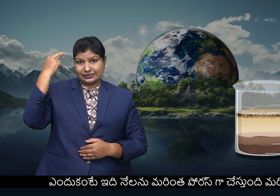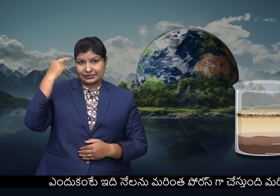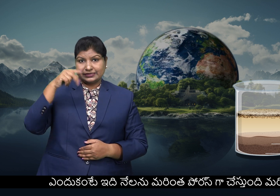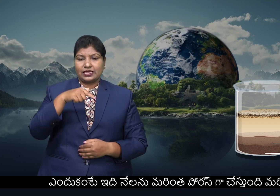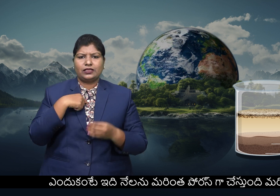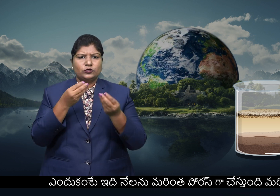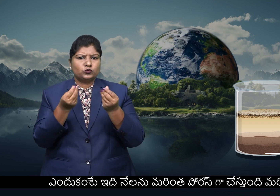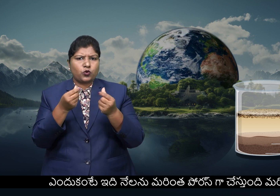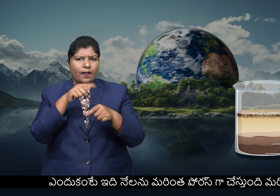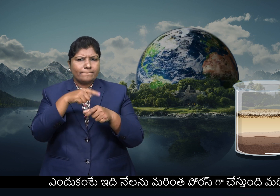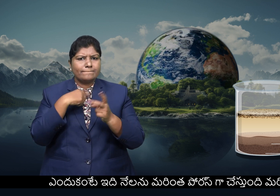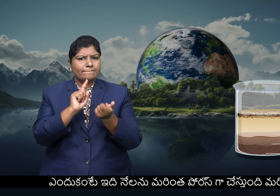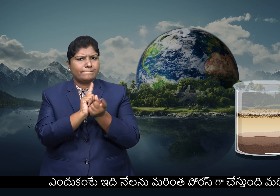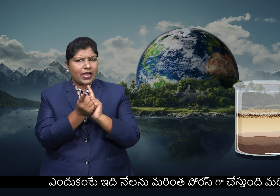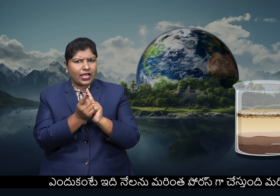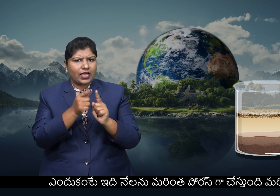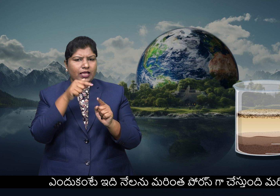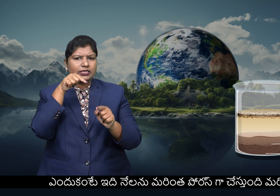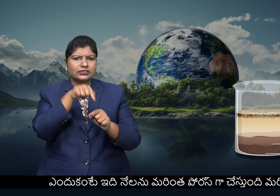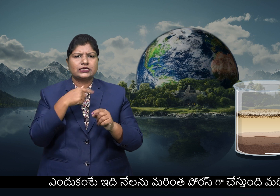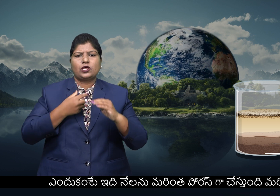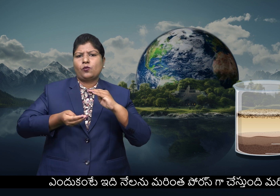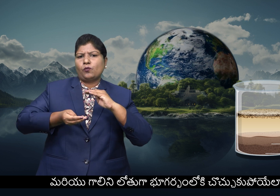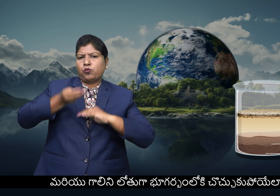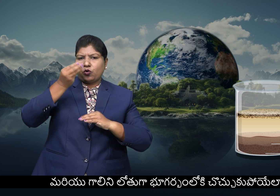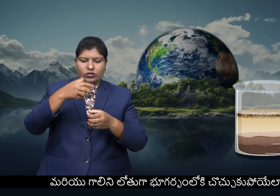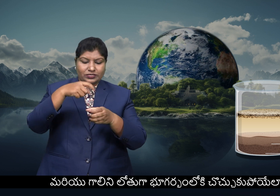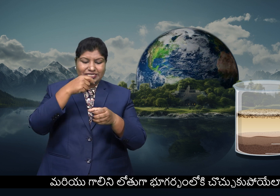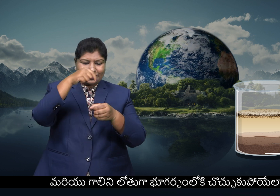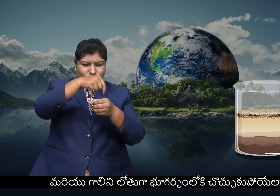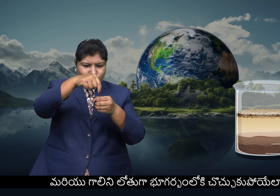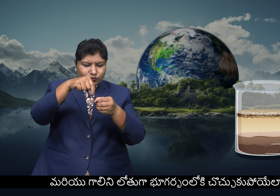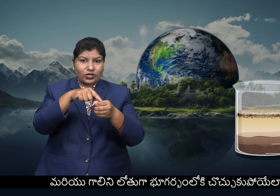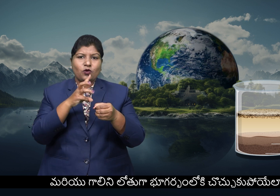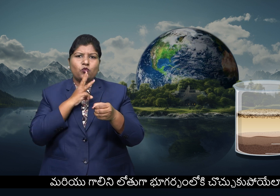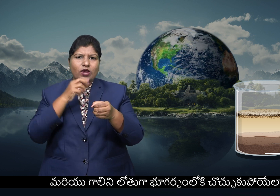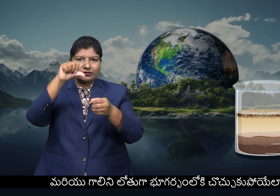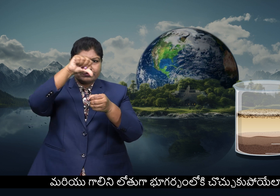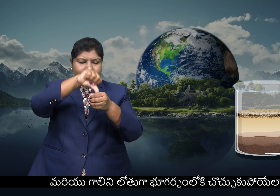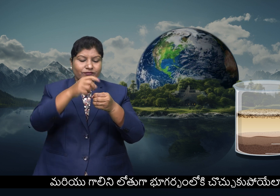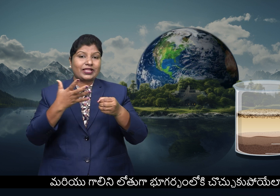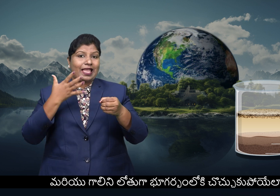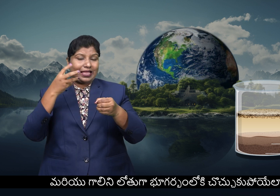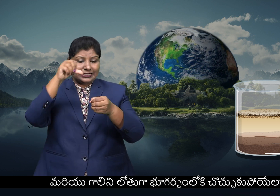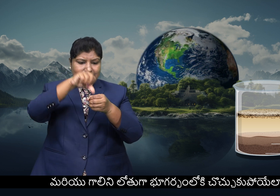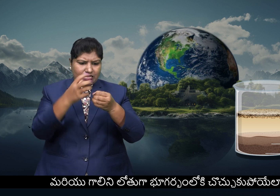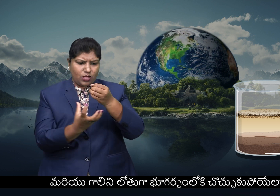మరింత పోరస్గా చేస్తుంది మరియు నీరు మరియు గాలిని లోతుగా భూగర్భంలోనికి